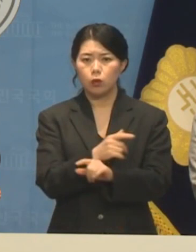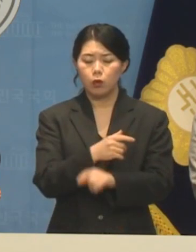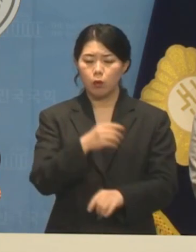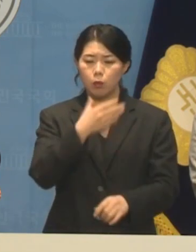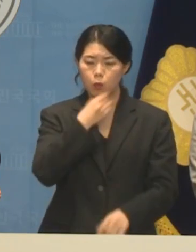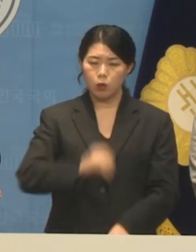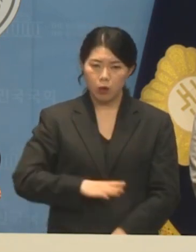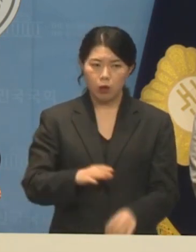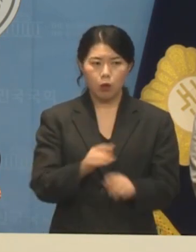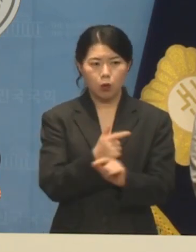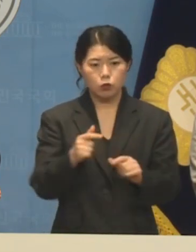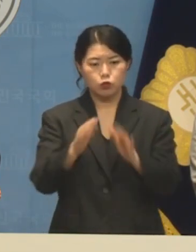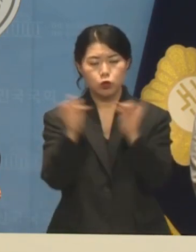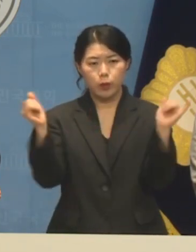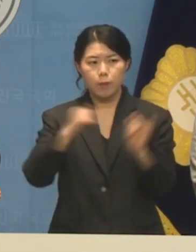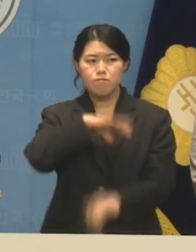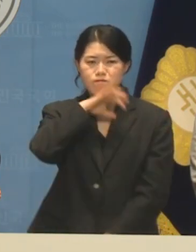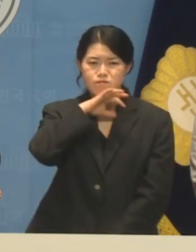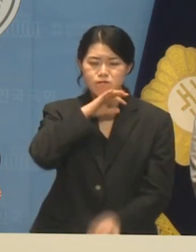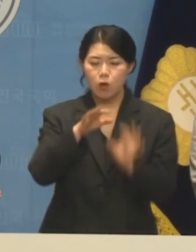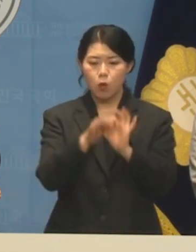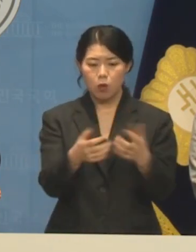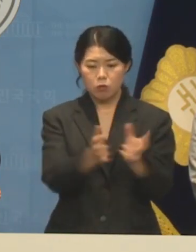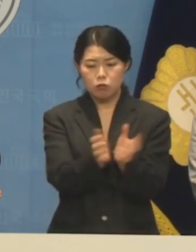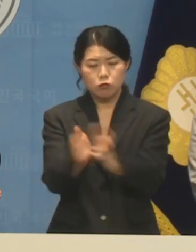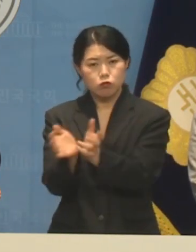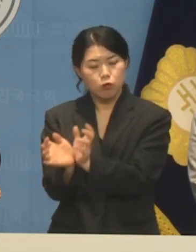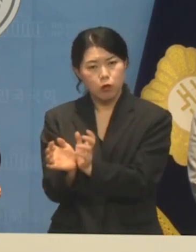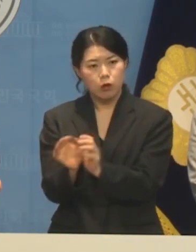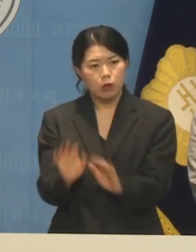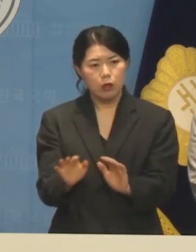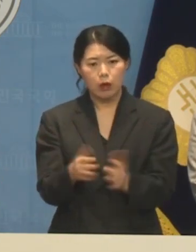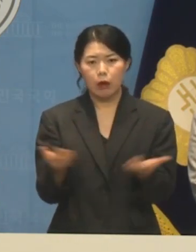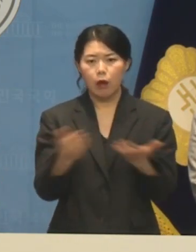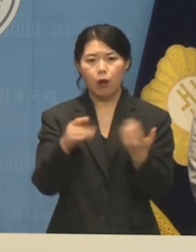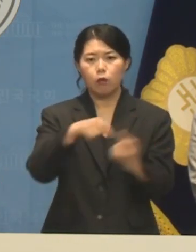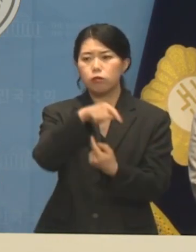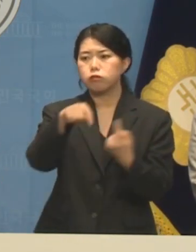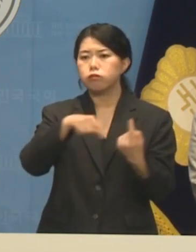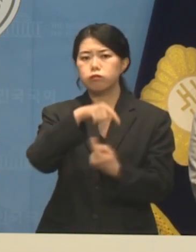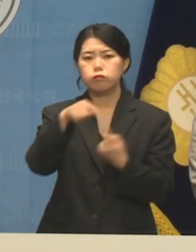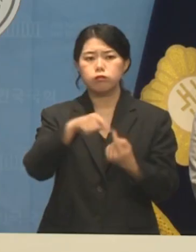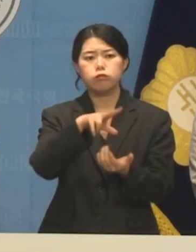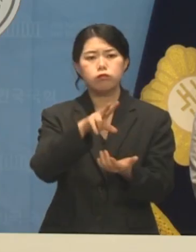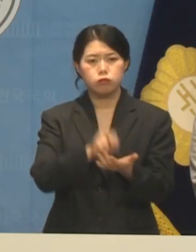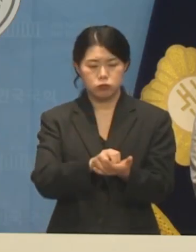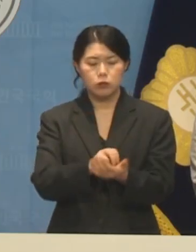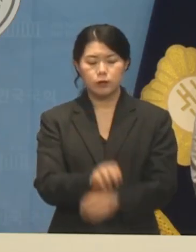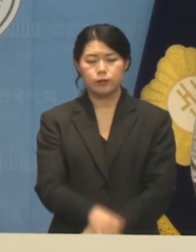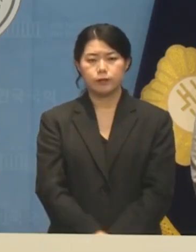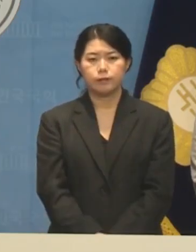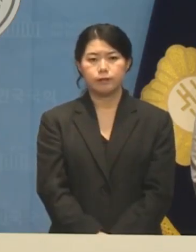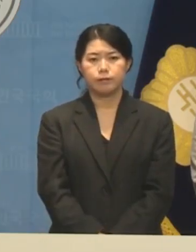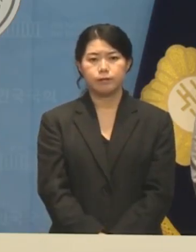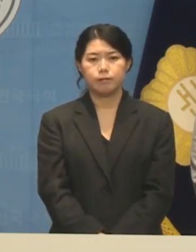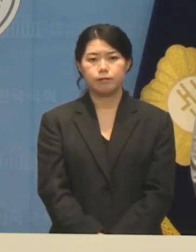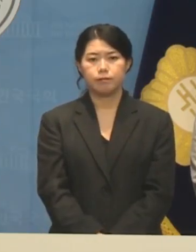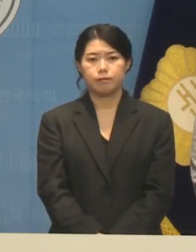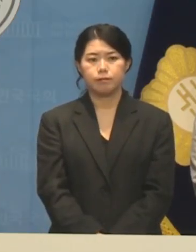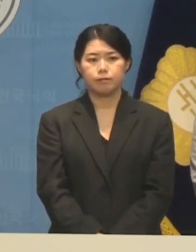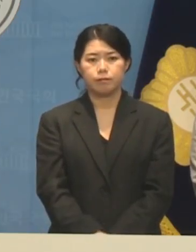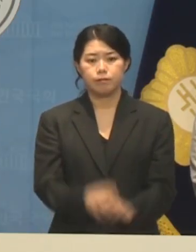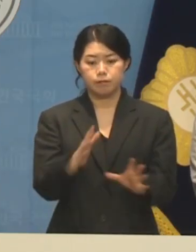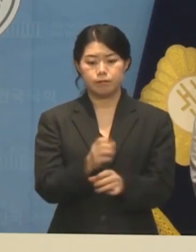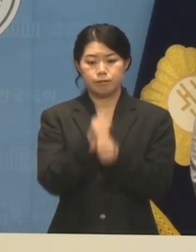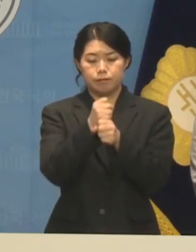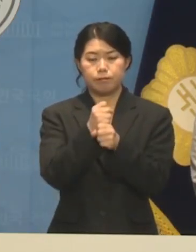다양한 주민들의 민원과 관련 사항된 부서들이 굉장히 인력 운영에 어려움을 겪는 문제를 겪고 있습니다. 그래서